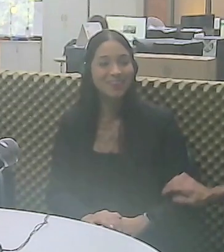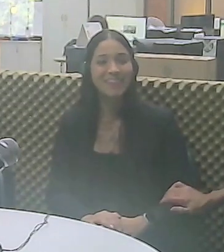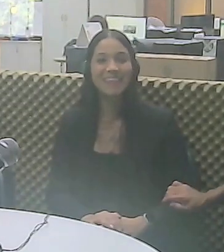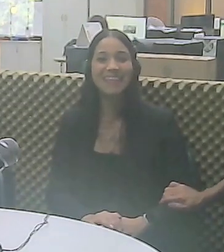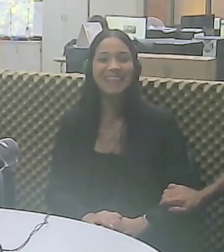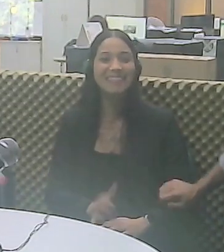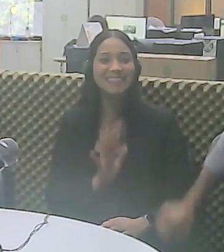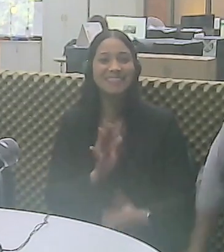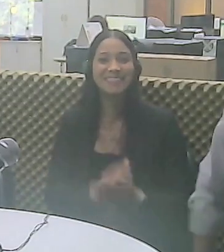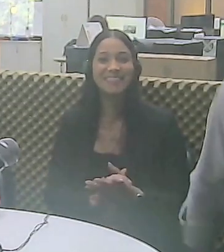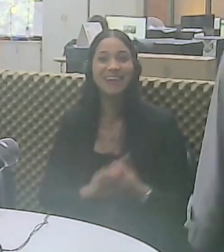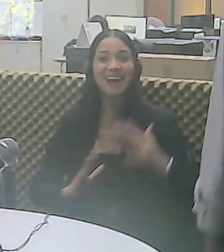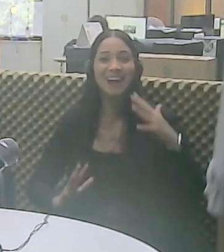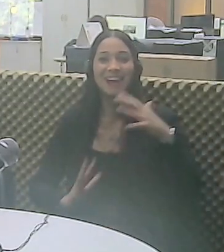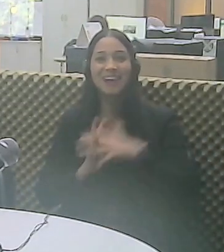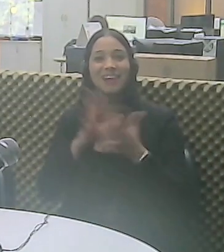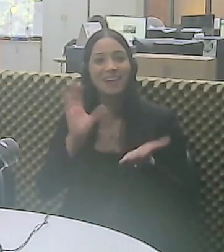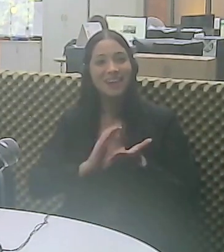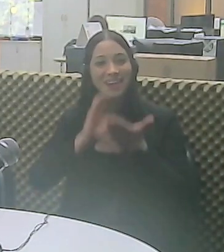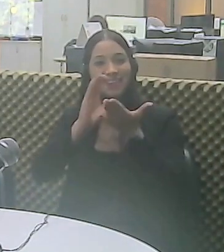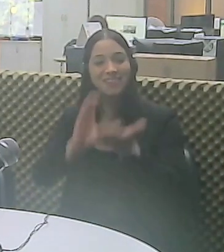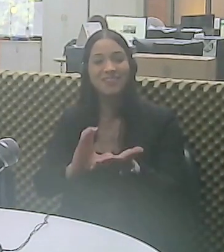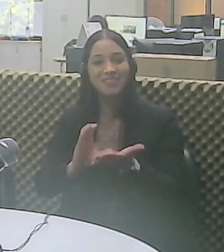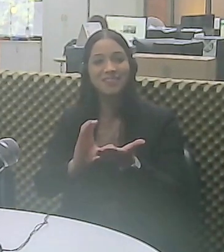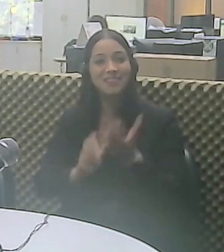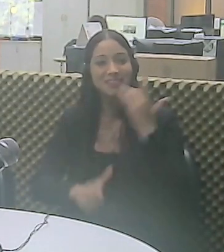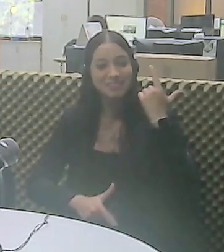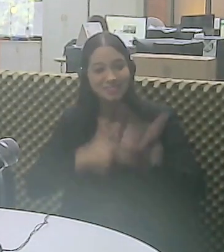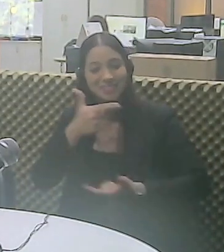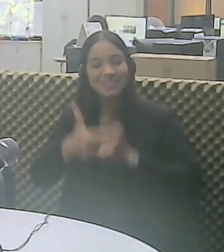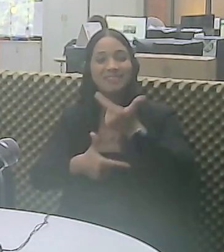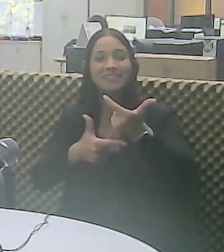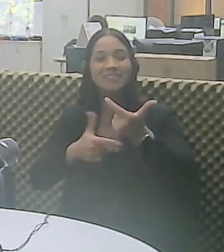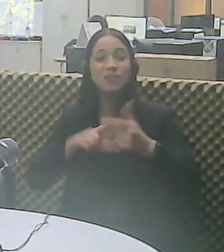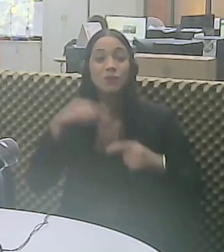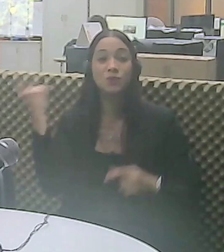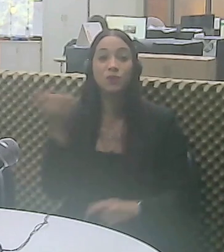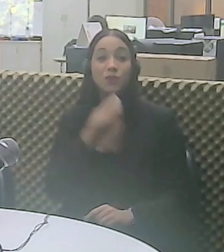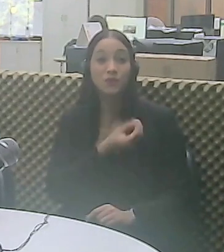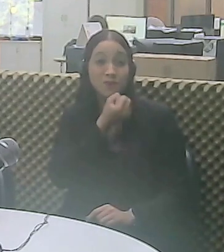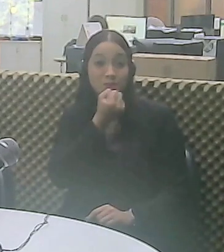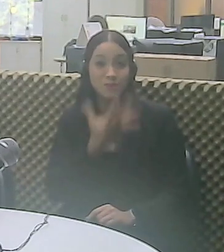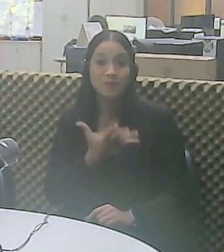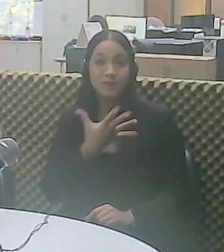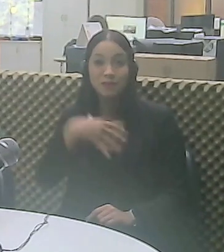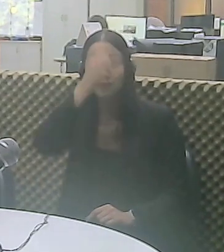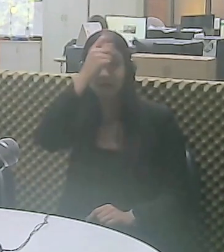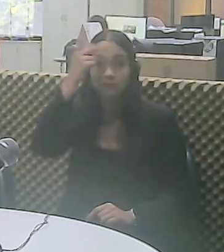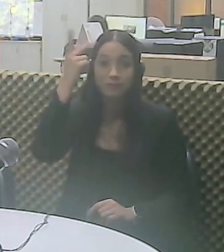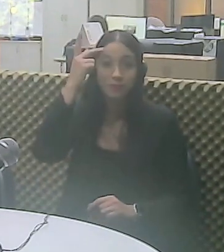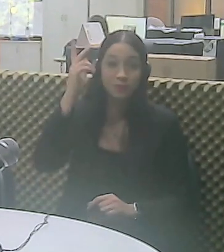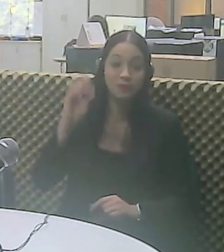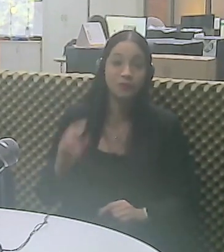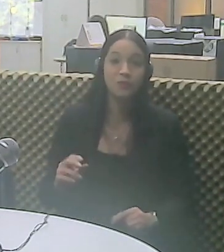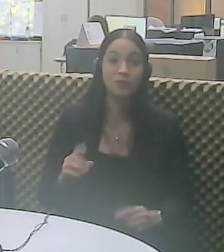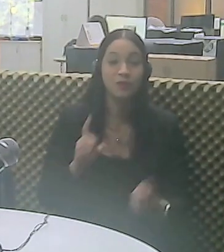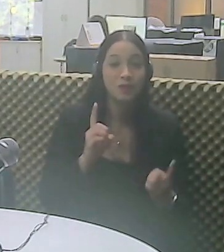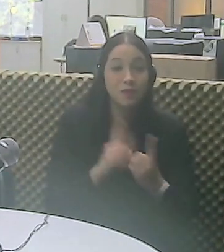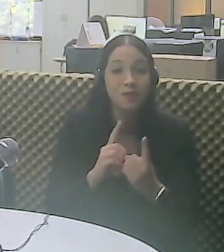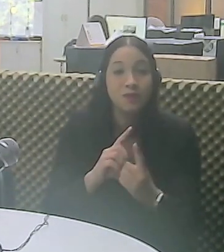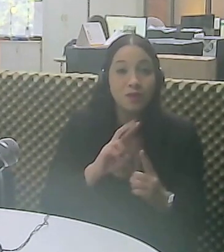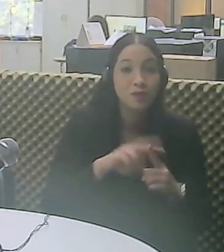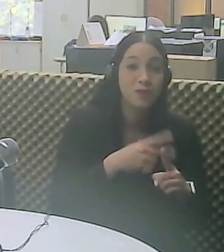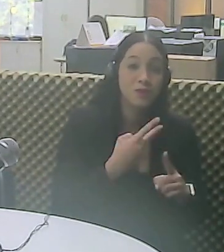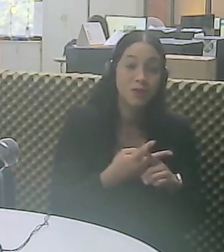obras, bate recorde em investimentos e gera mais empregos. Para todos viverem bem, a prefeitura dobrou o atendimento